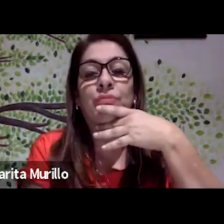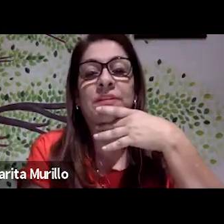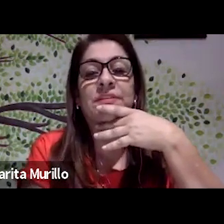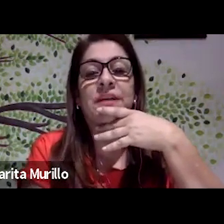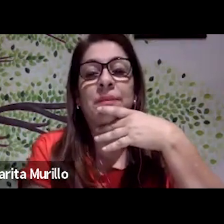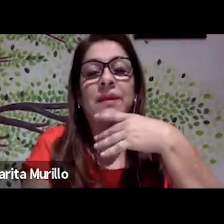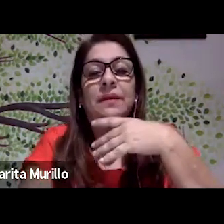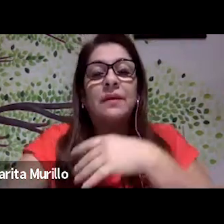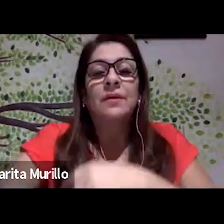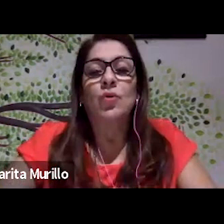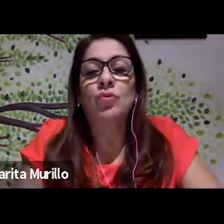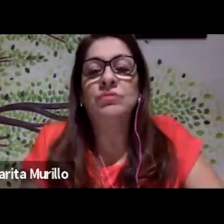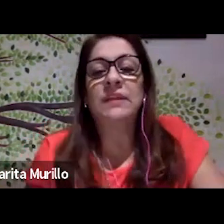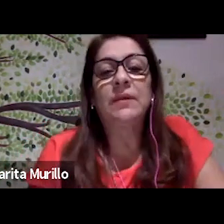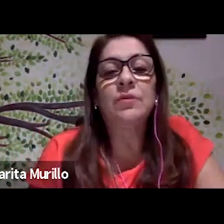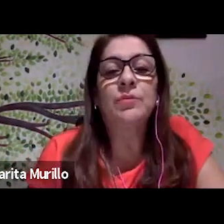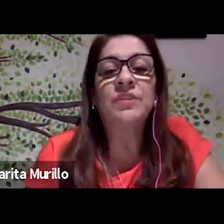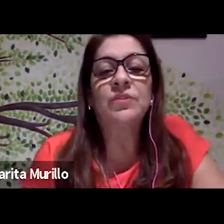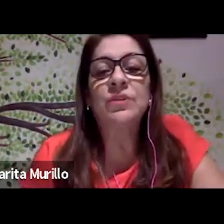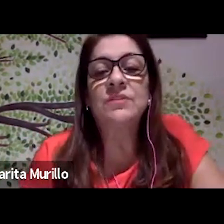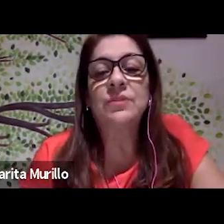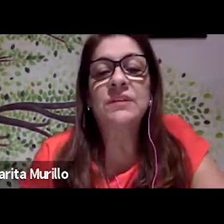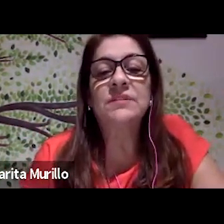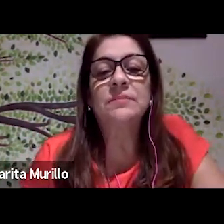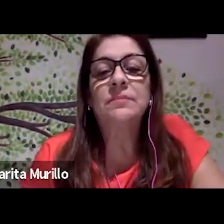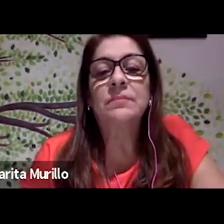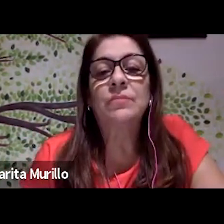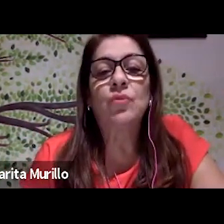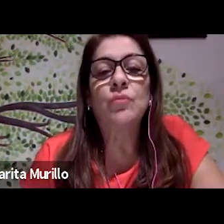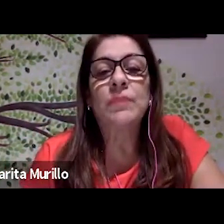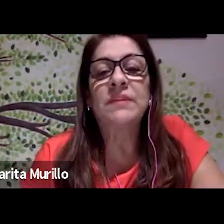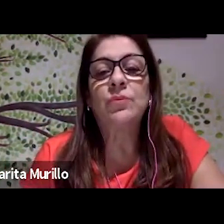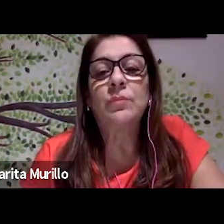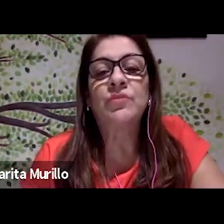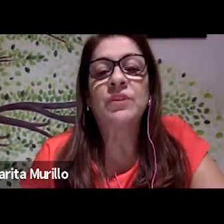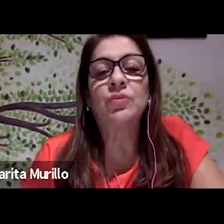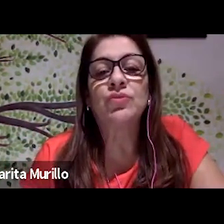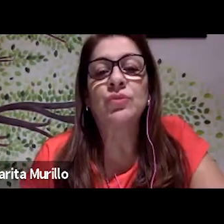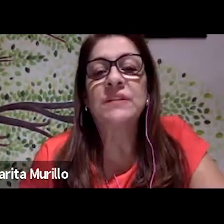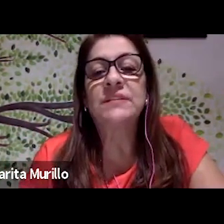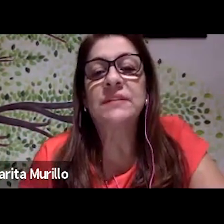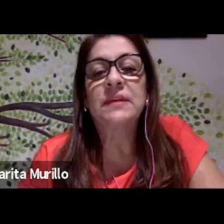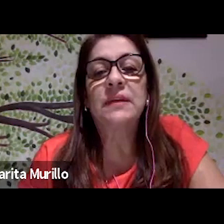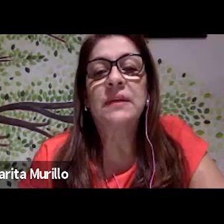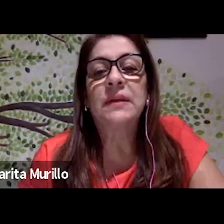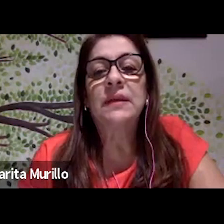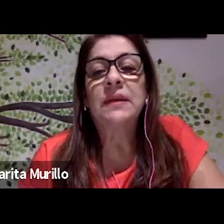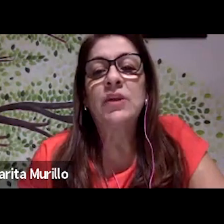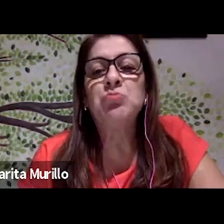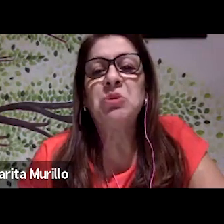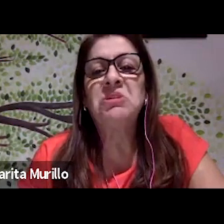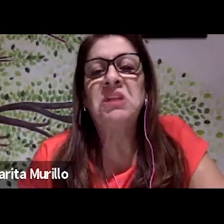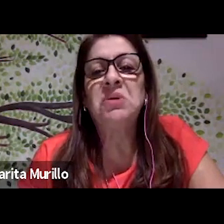estamos fuertes Ah Mire un treinta y uno por ciento diez horas un veintinueve por ciento ocho horas